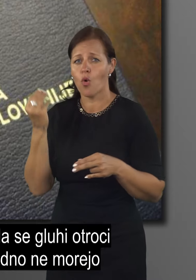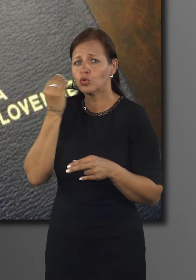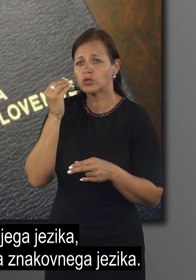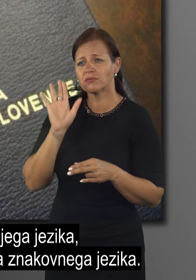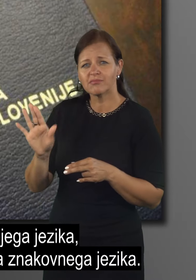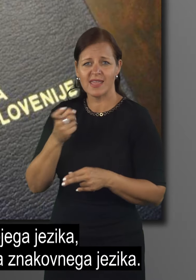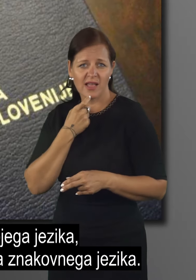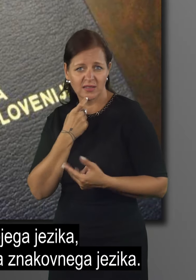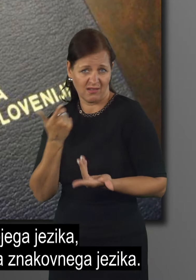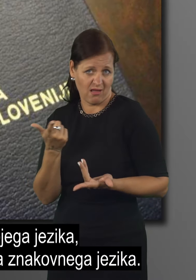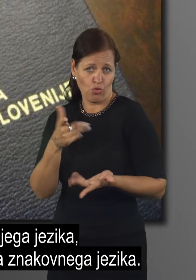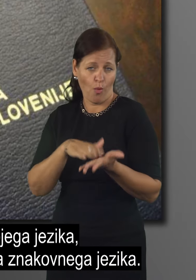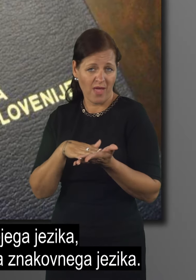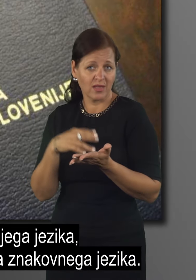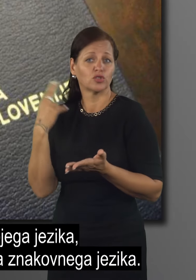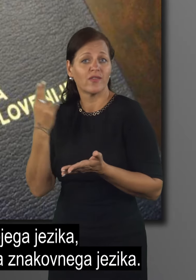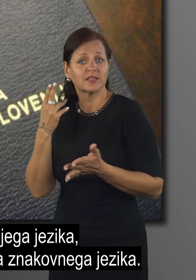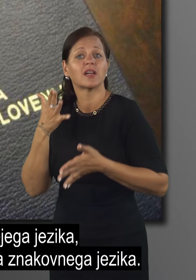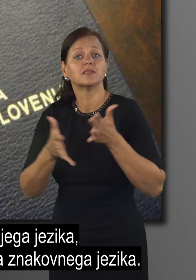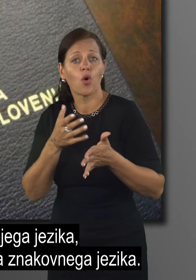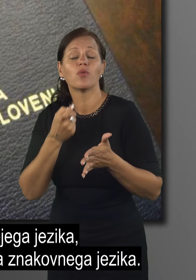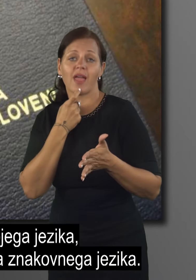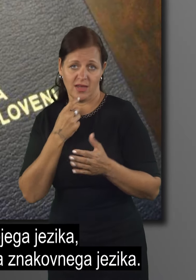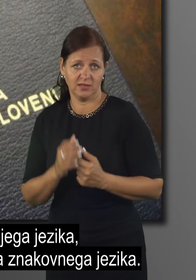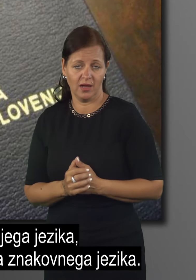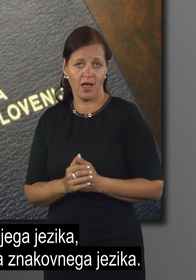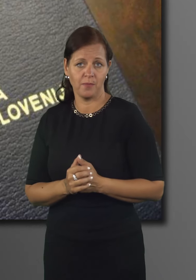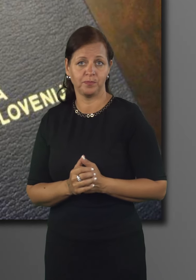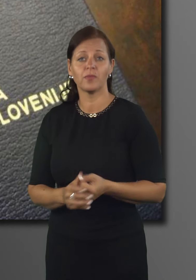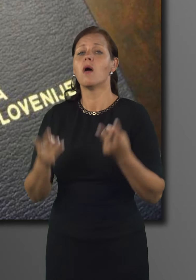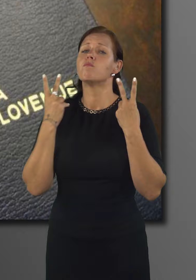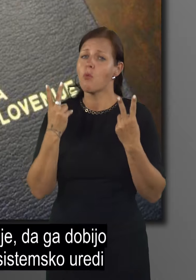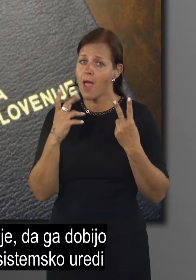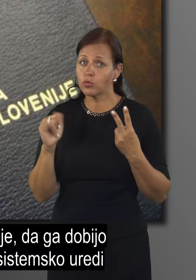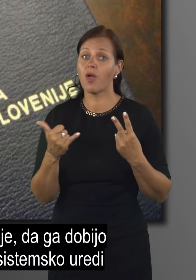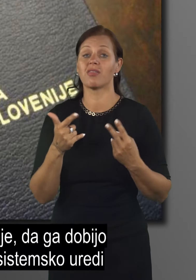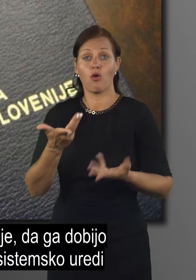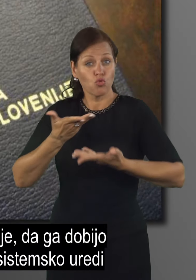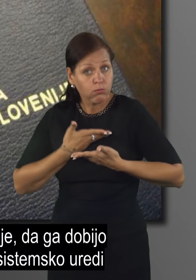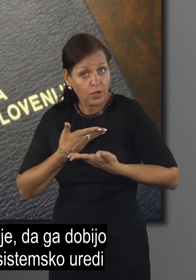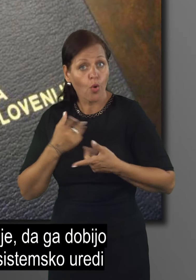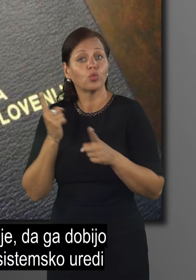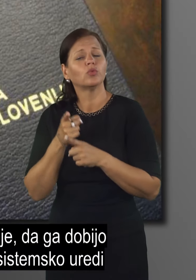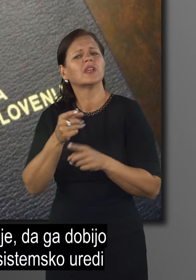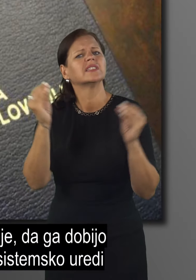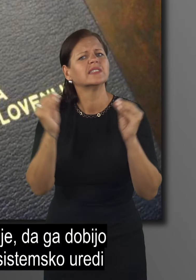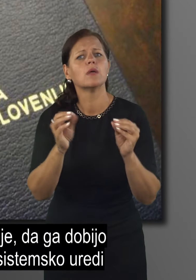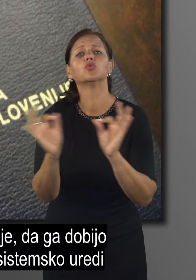svojega jezika, torej slovenskega znakovnega jezika. Pomembno je, da ga dobijo in da se to sistemsko uredi